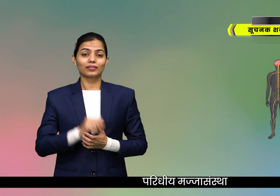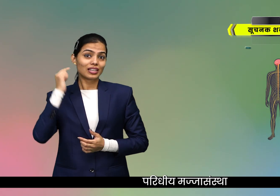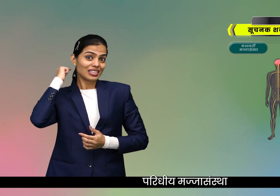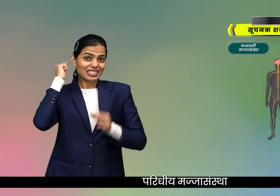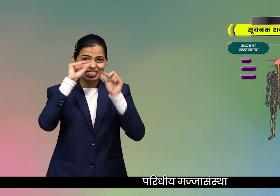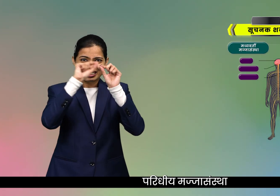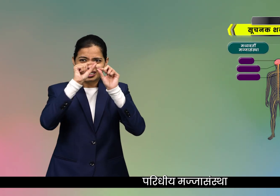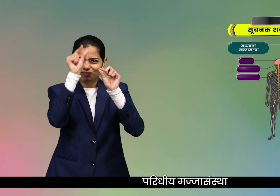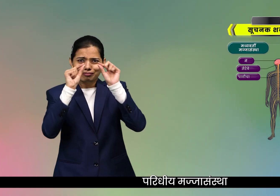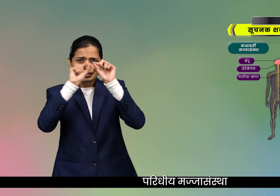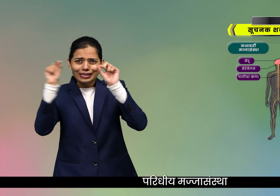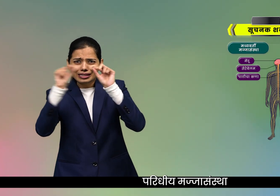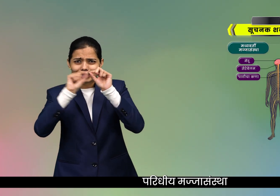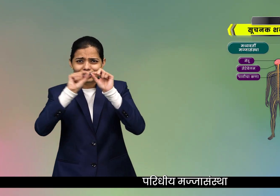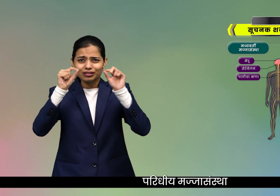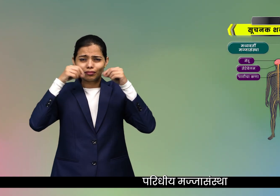परिधीय मज्जासंस्था,